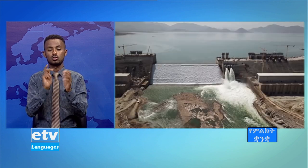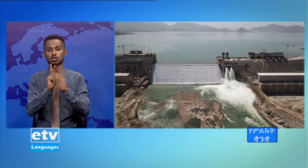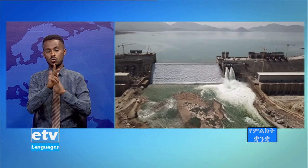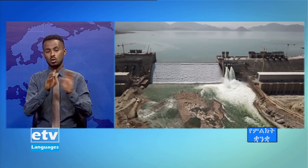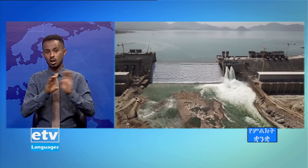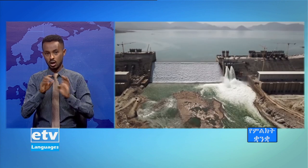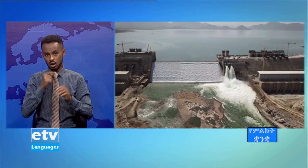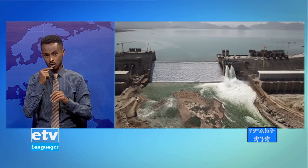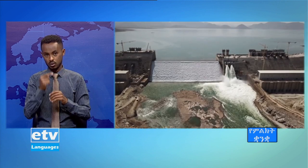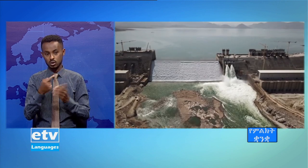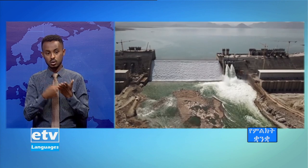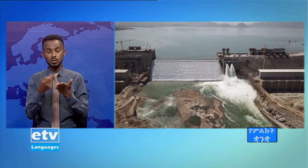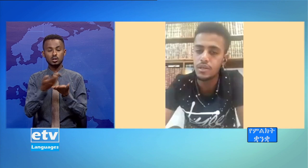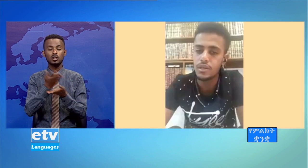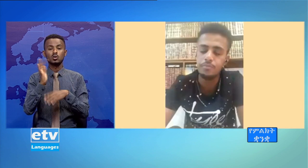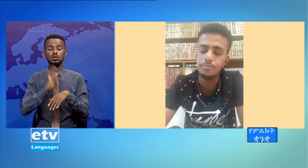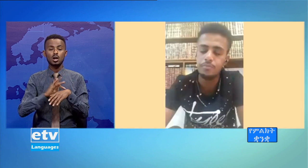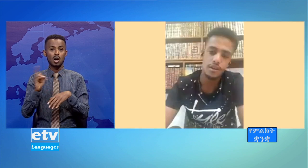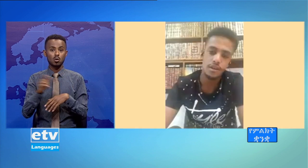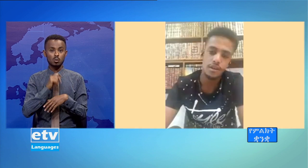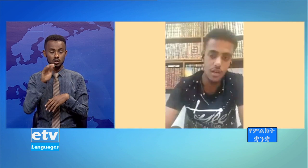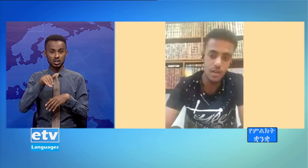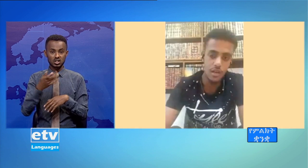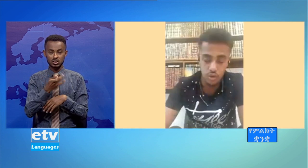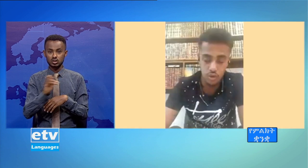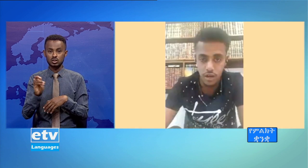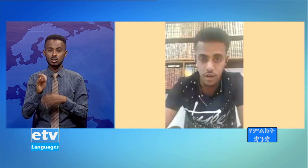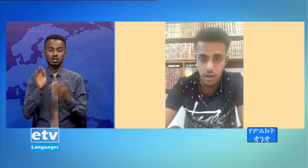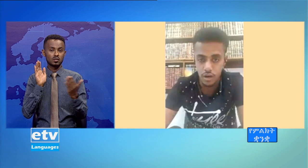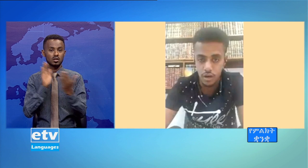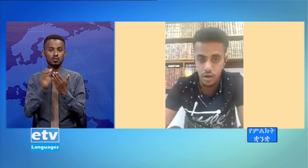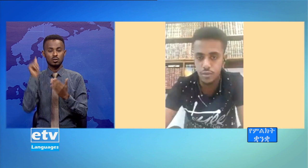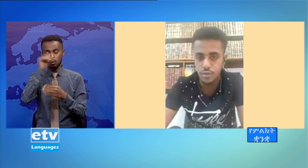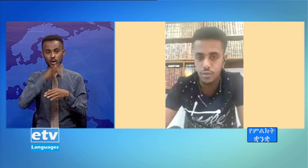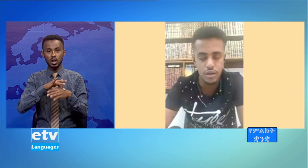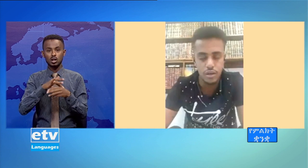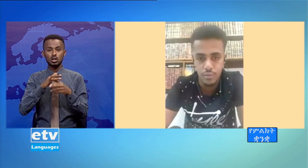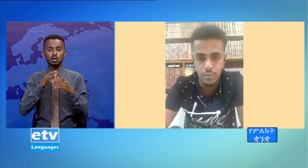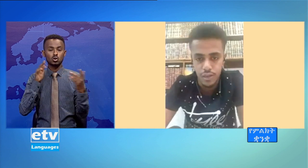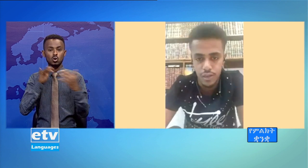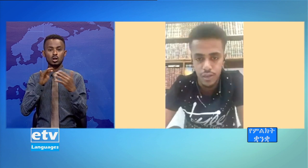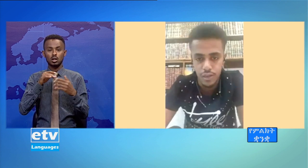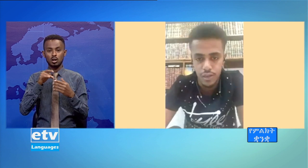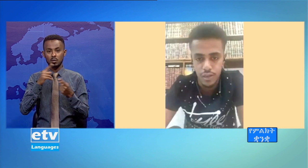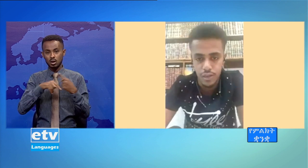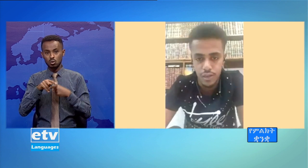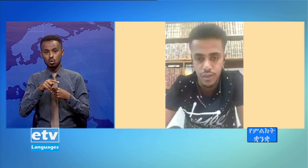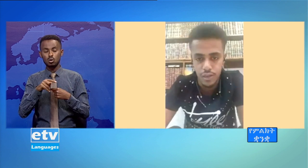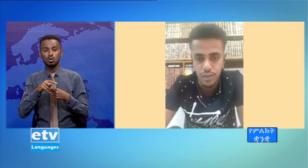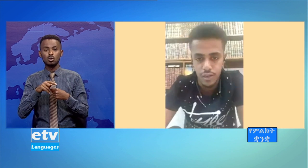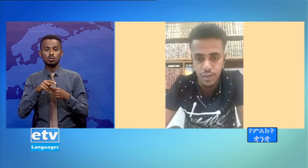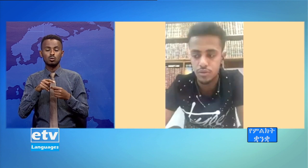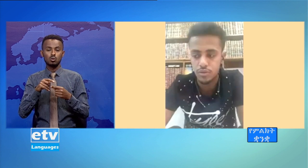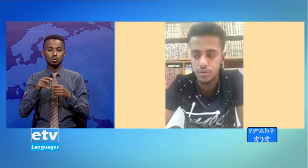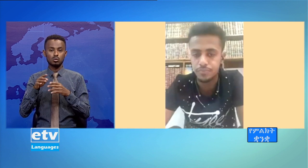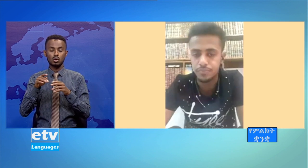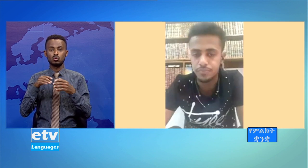ነው። በእነዚህ ነገሮች ካልሆነ በስተቀር እንጂ ፊት ለፊት ኢትዮጵያ ላይ ጦርነት ያዘምታ ደብዳ መሬት ላይ ወታደራዊ